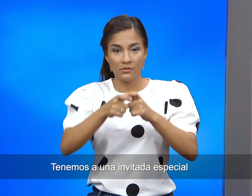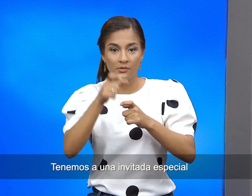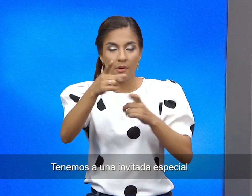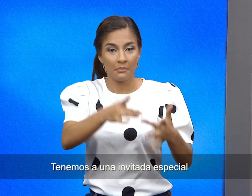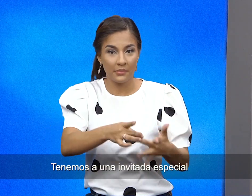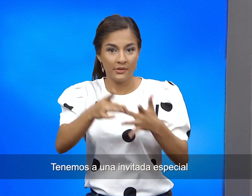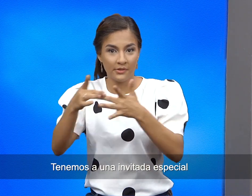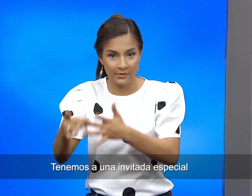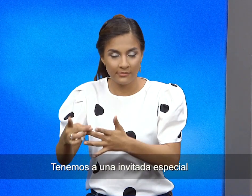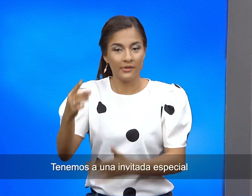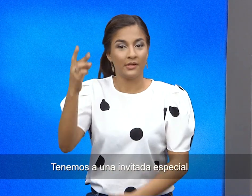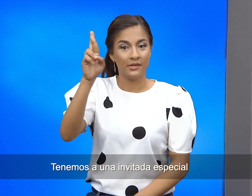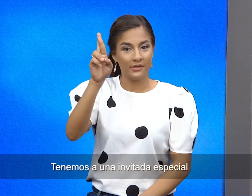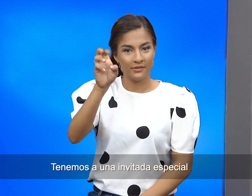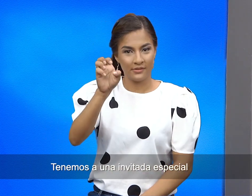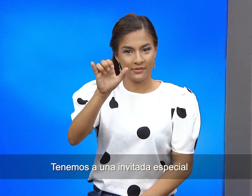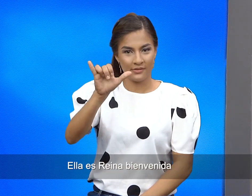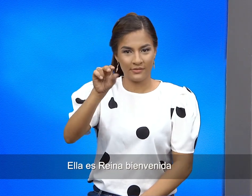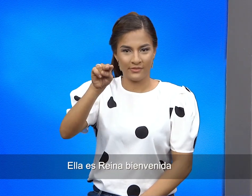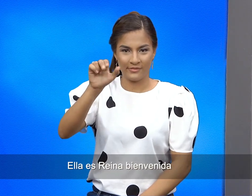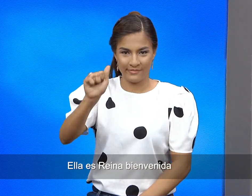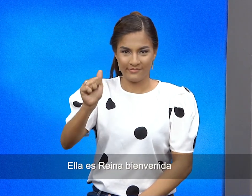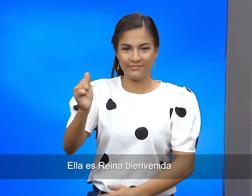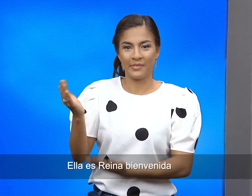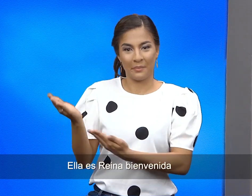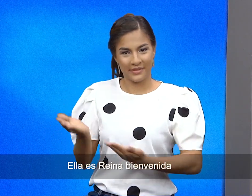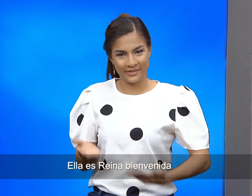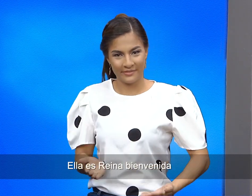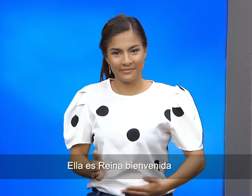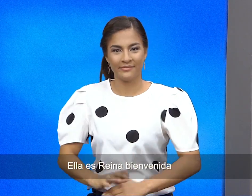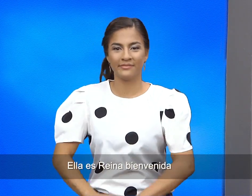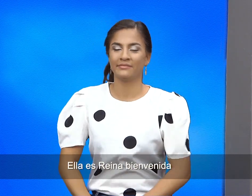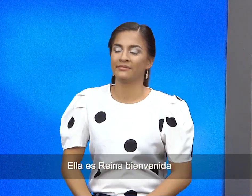a un invitado especial. Ella es Reina, bienvenida.